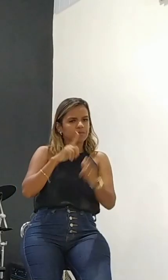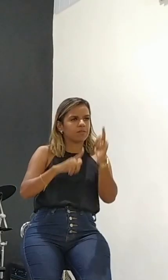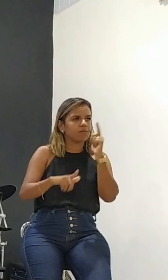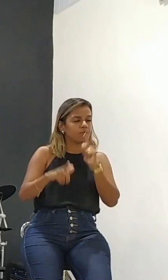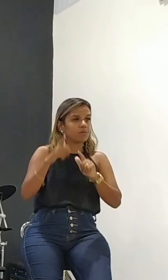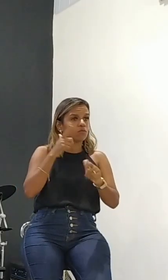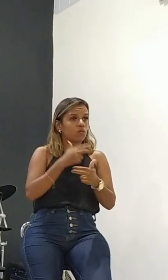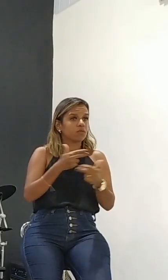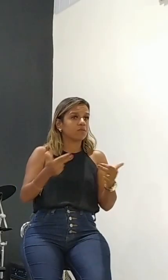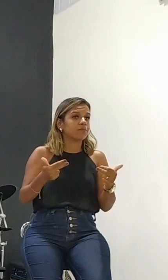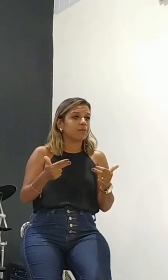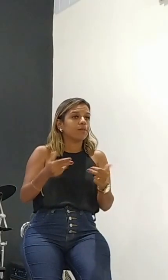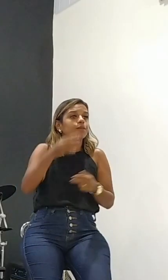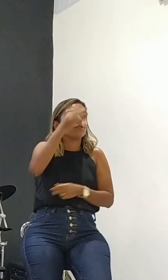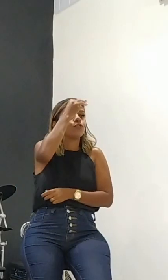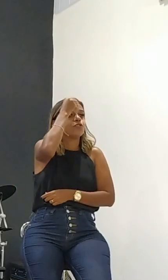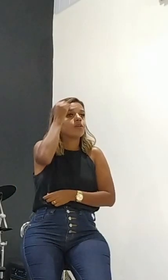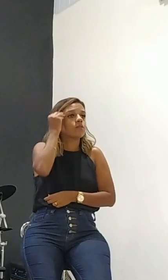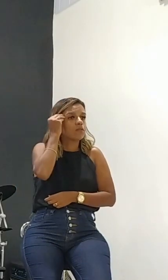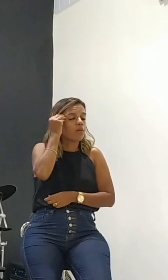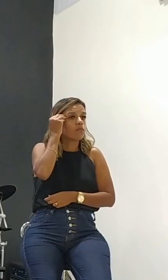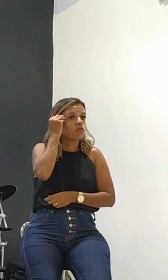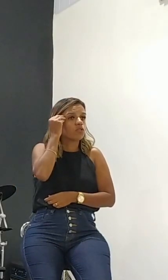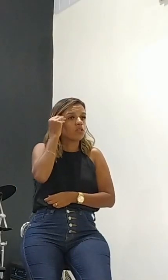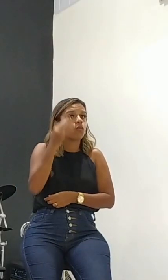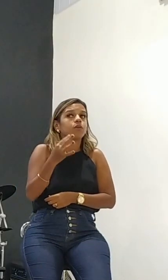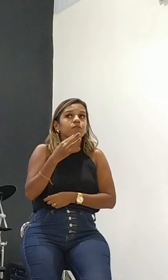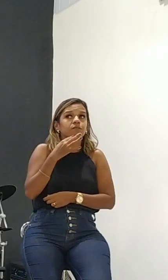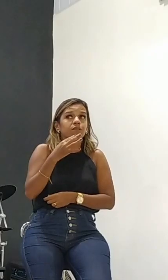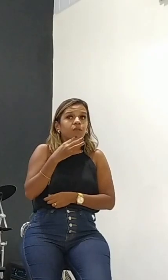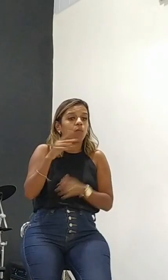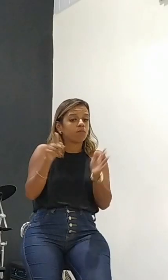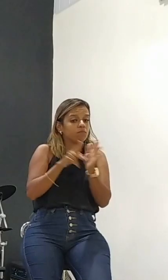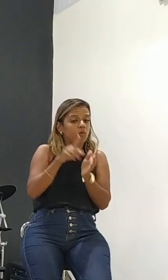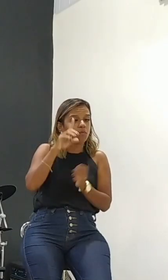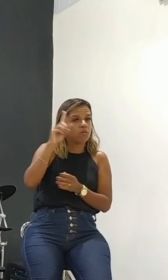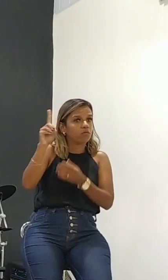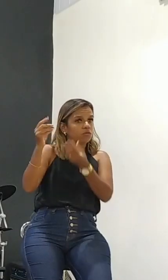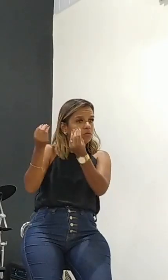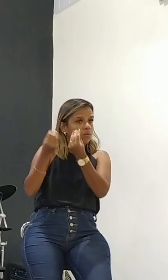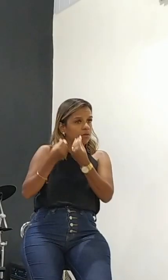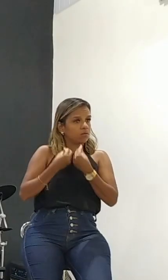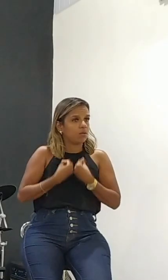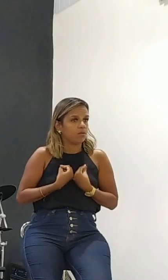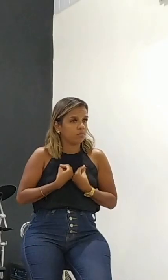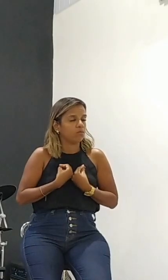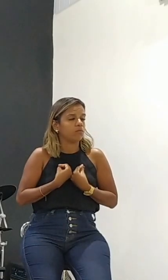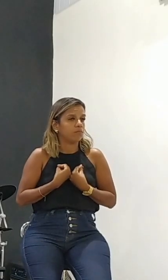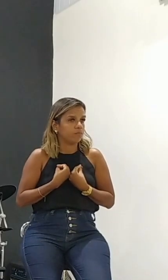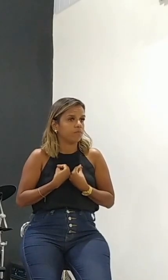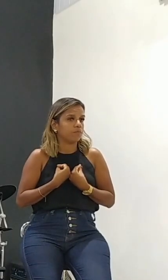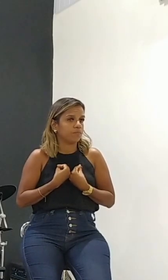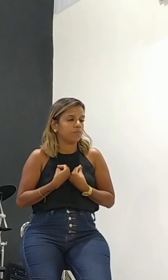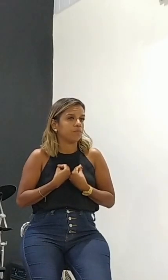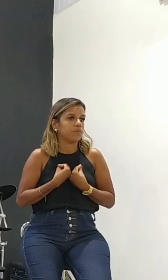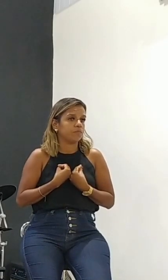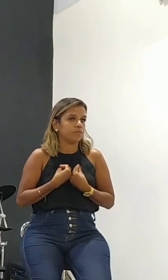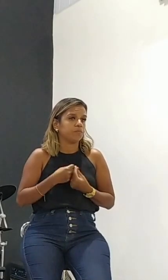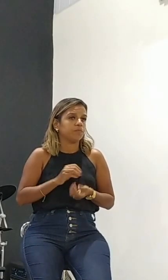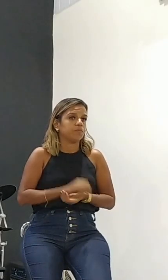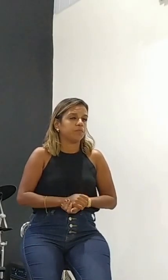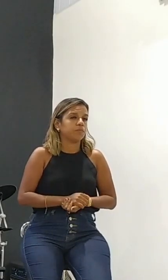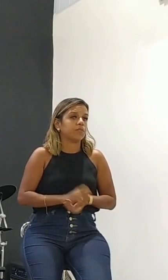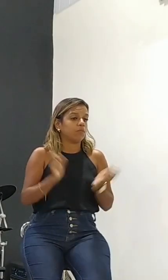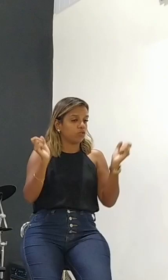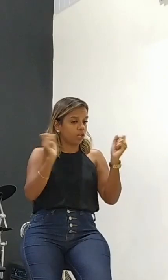nós esquecemos de reconhecer que é Deus que está nos dando. Nós esquecemos de reconhecer que é Deus quem está nos dando vitória,